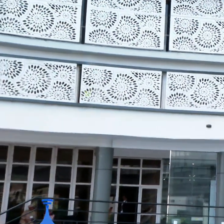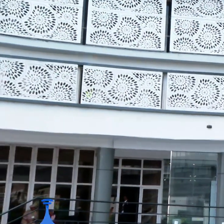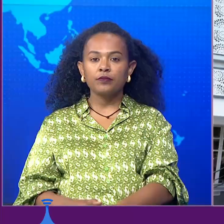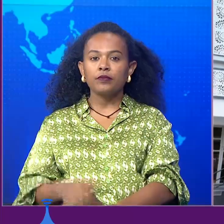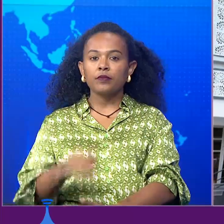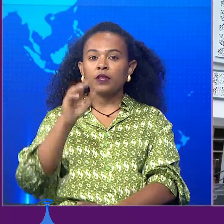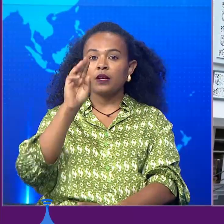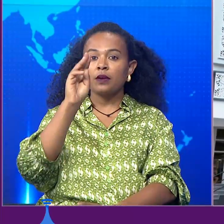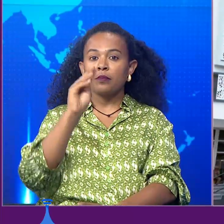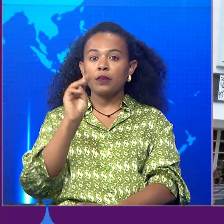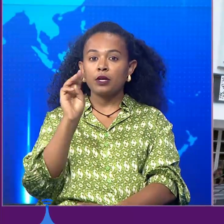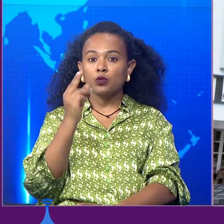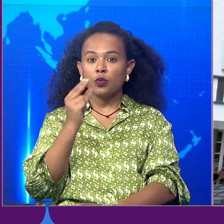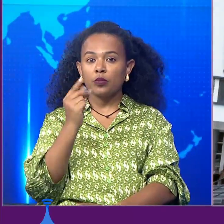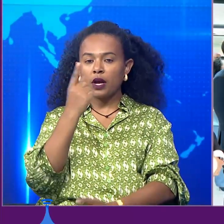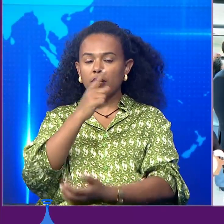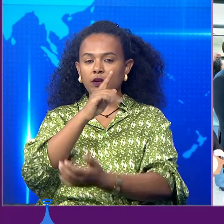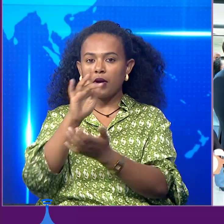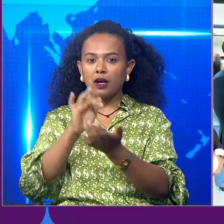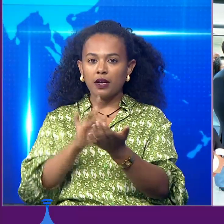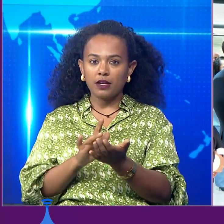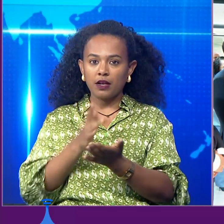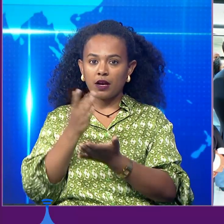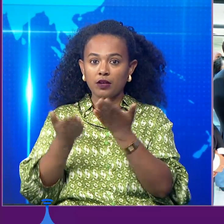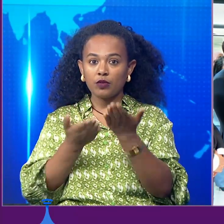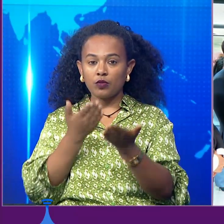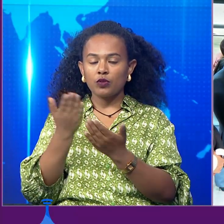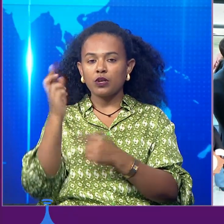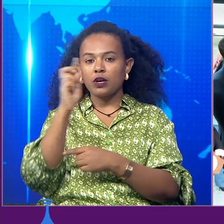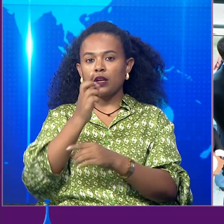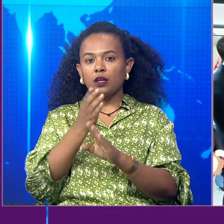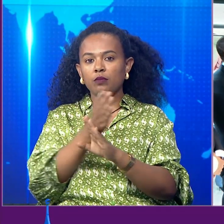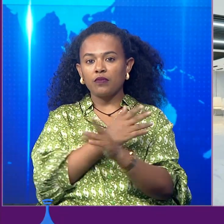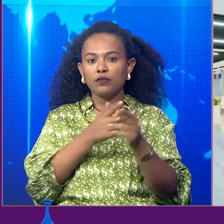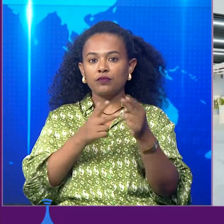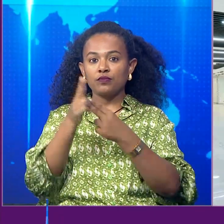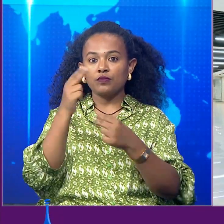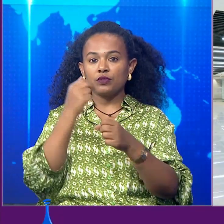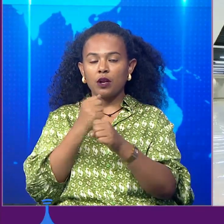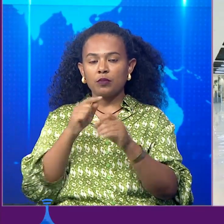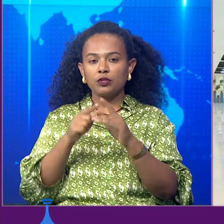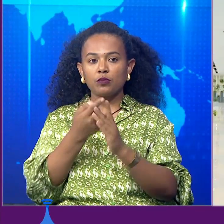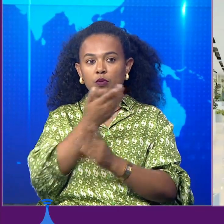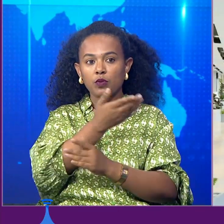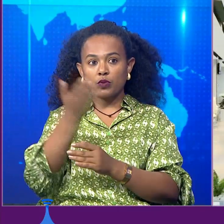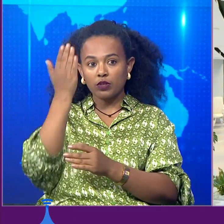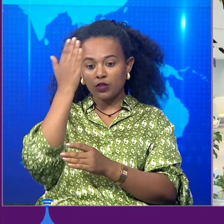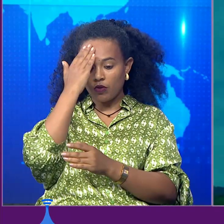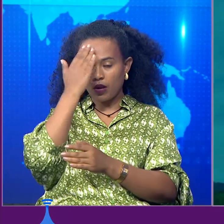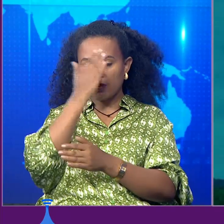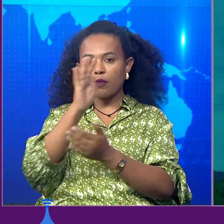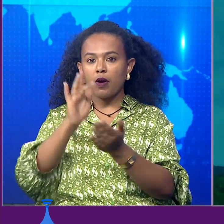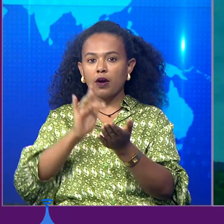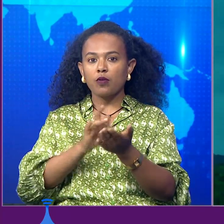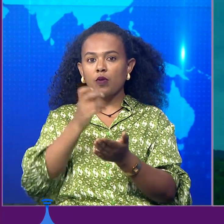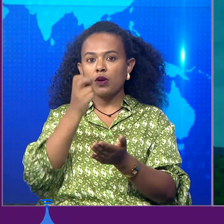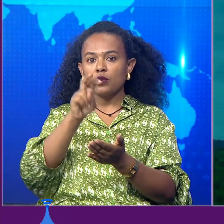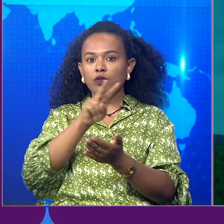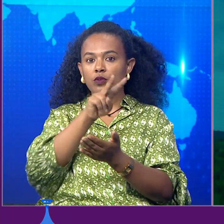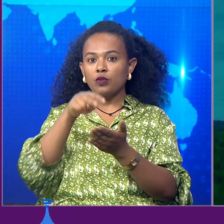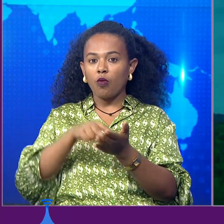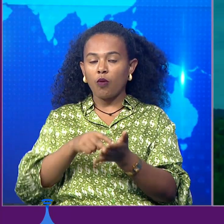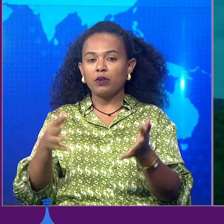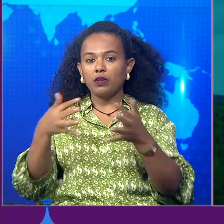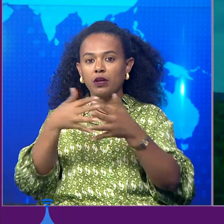መሶብ የአንድ ማዕከል አገልግሎት በጠቅላይ ሚኒስትር አብይ አህመድ ከቀናት በፊት ተመርቆ ስራ መጀመሩ ይታወቃል። በማዕከሉም 12 ተቋማት